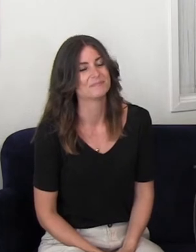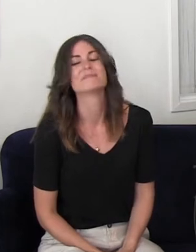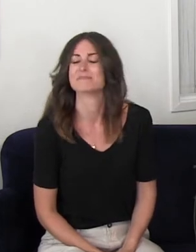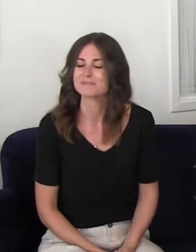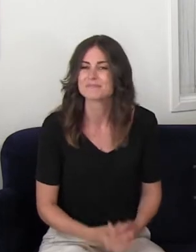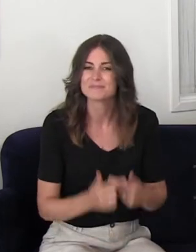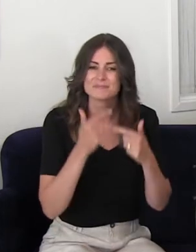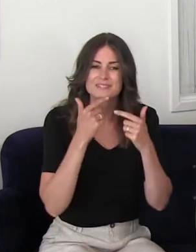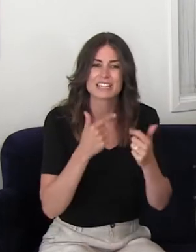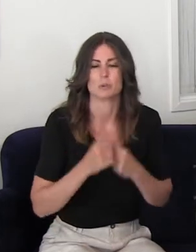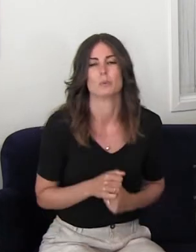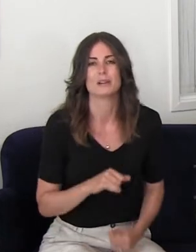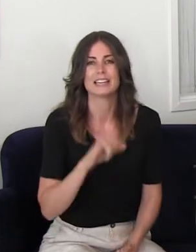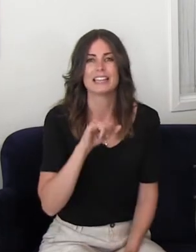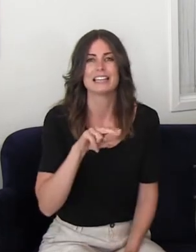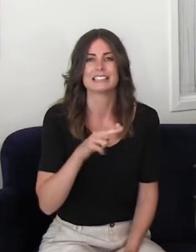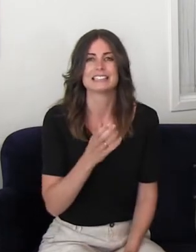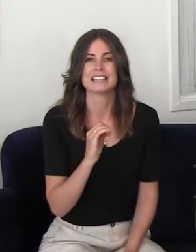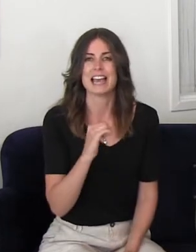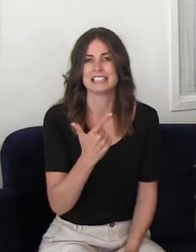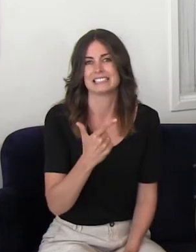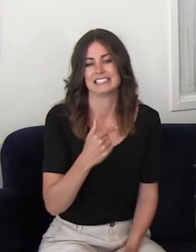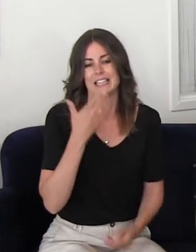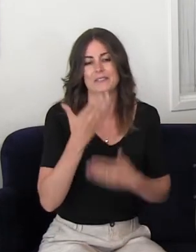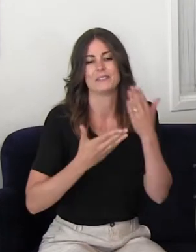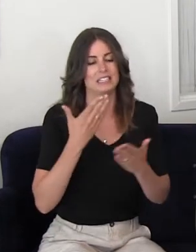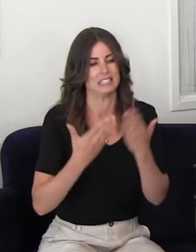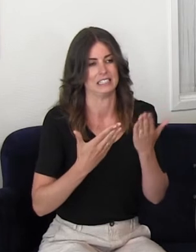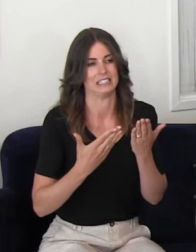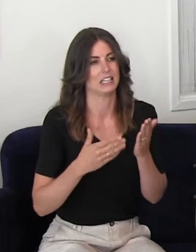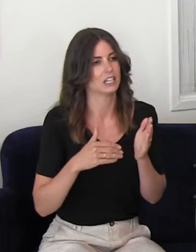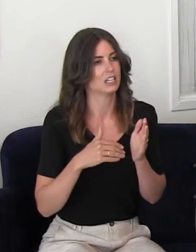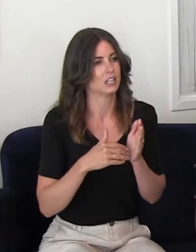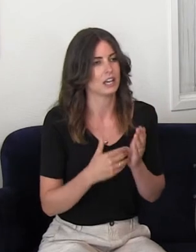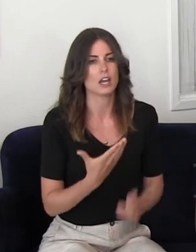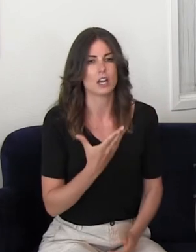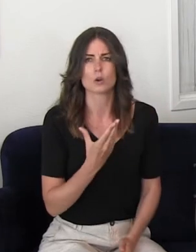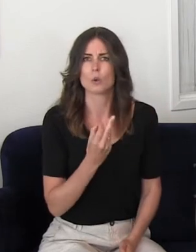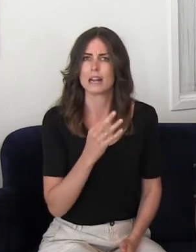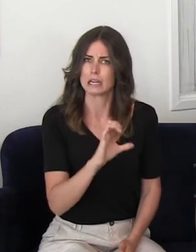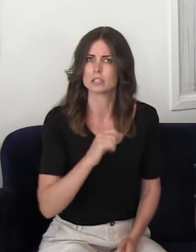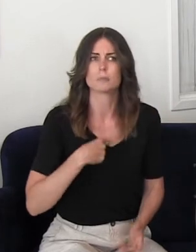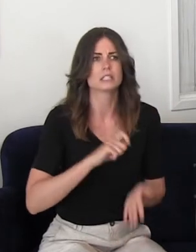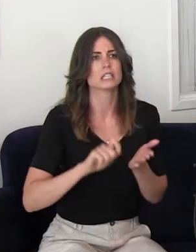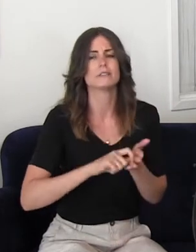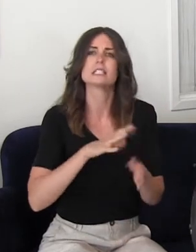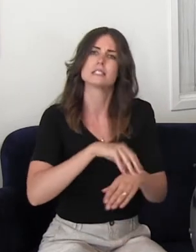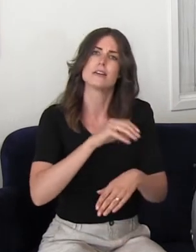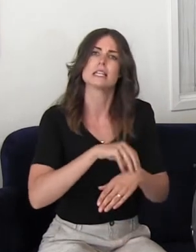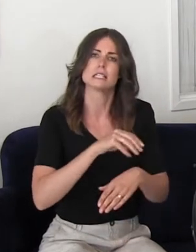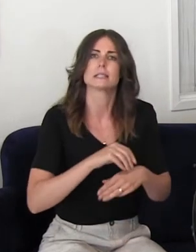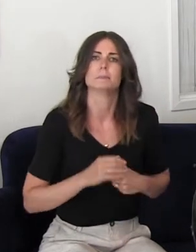Tack så mycket. Incestvisa utav Cornelis Vrees, fick jag skriva den svenska varianten här.